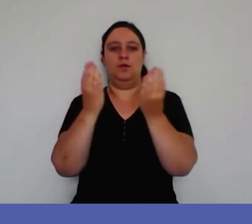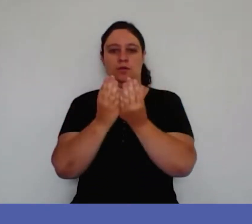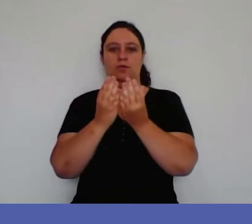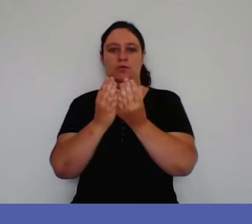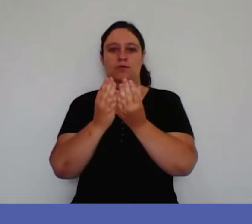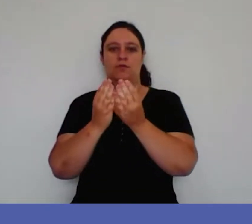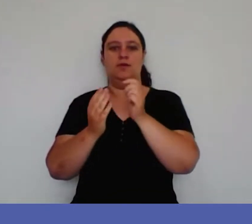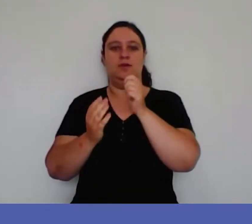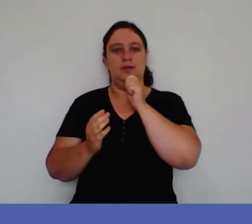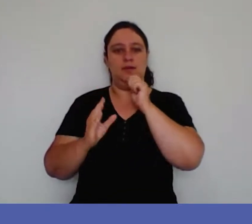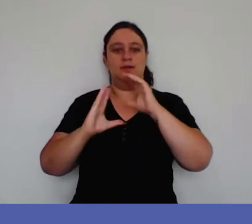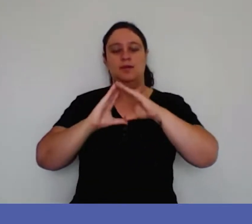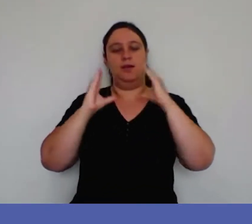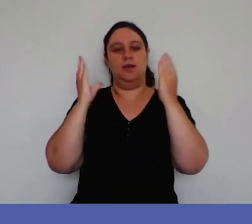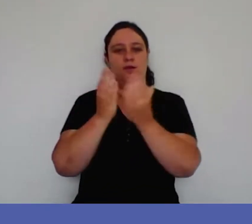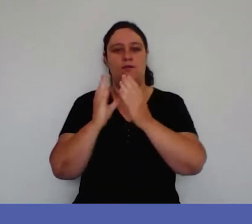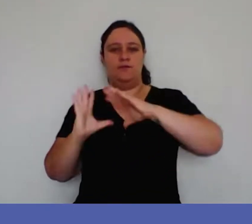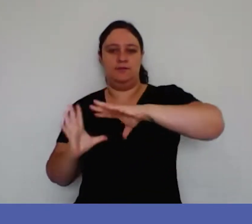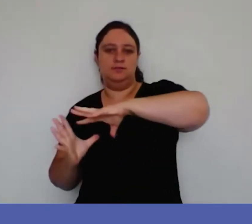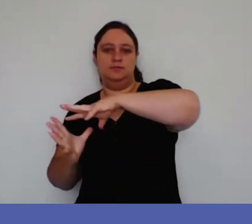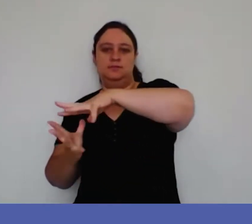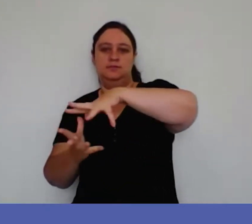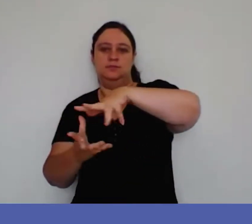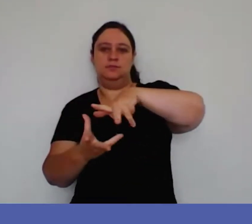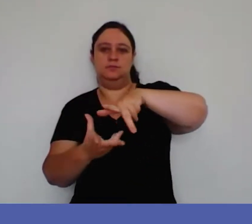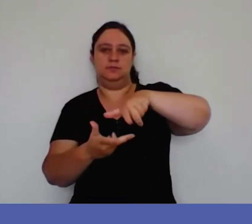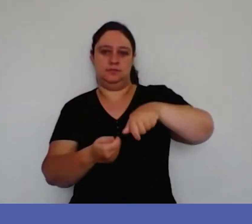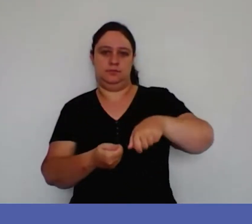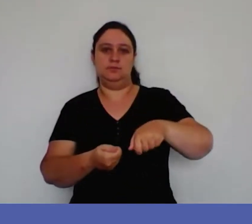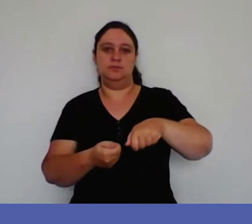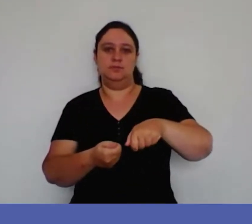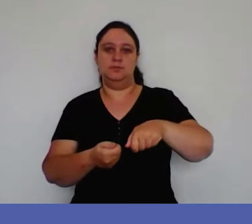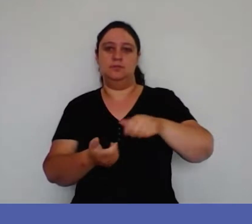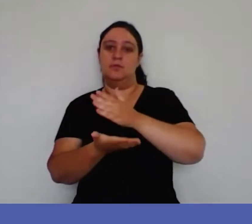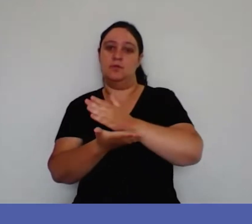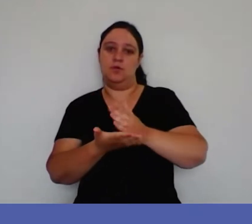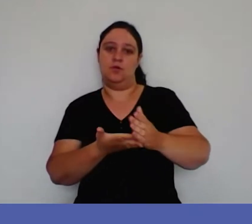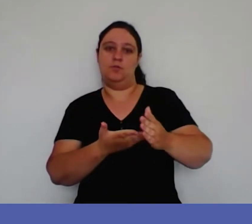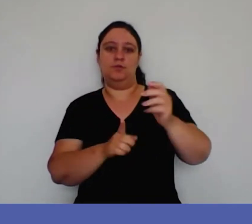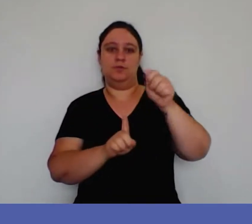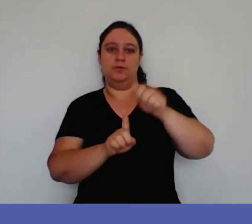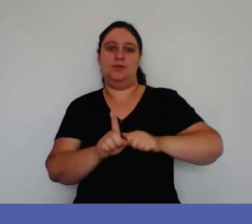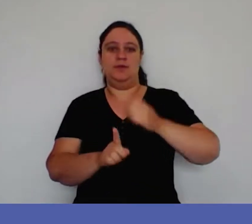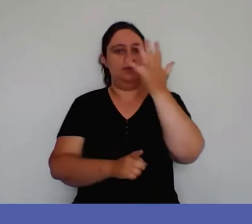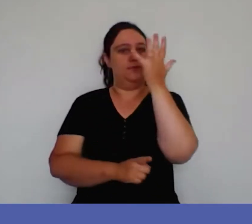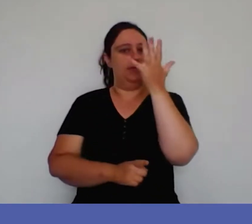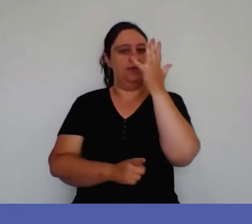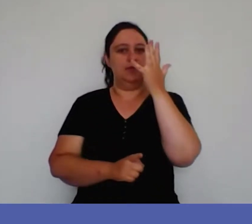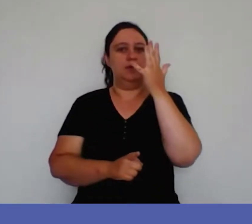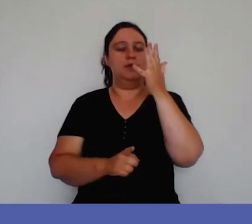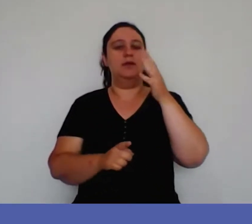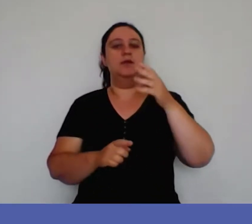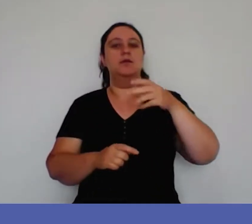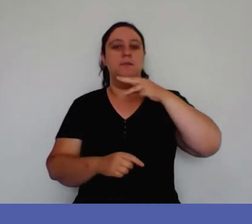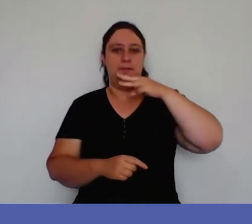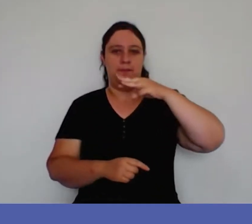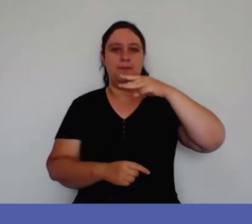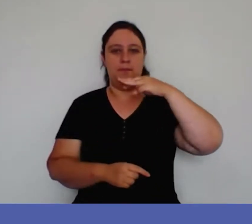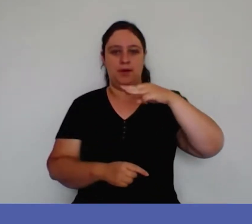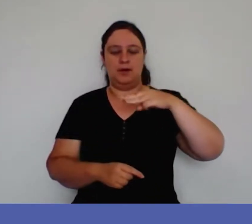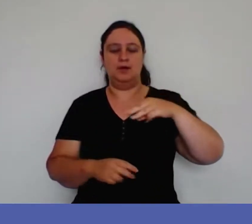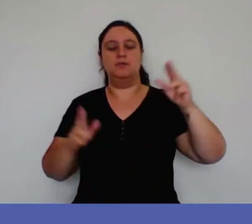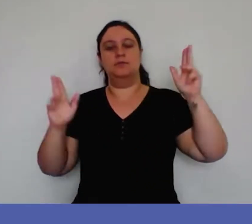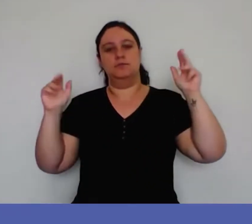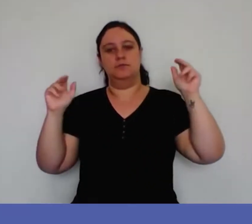Conferência Internacional, que foi realizado em fevereiro e março, cujo tema geral